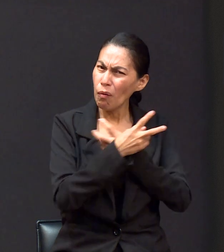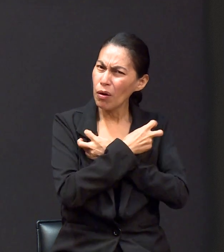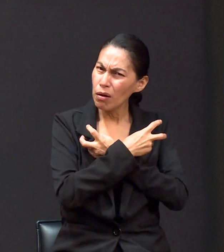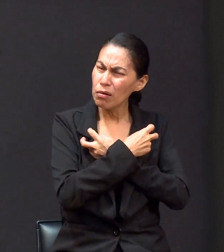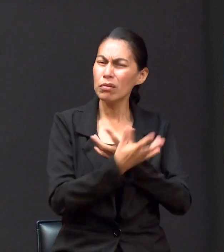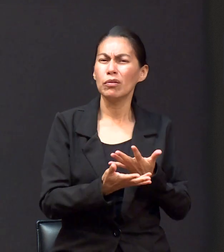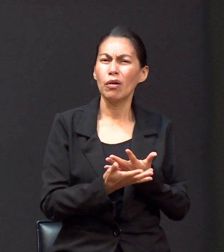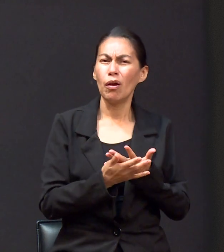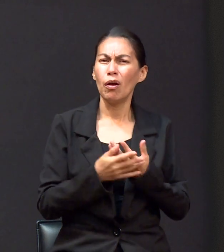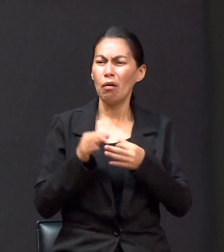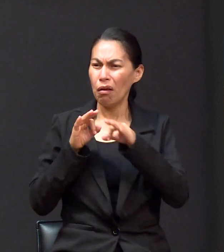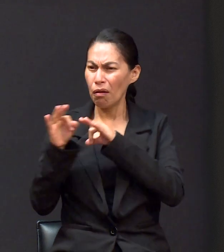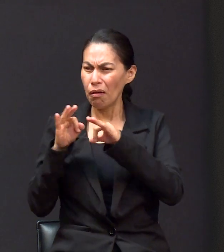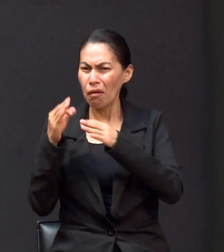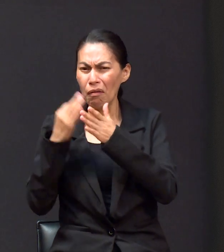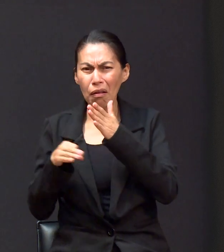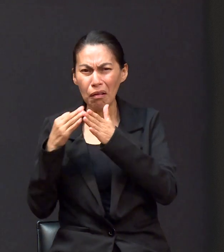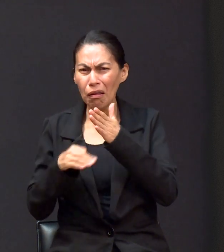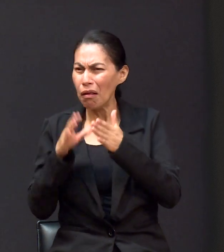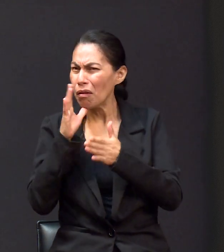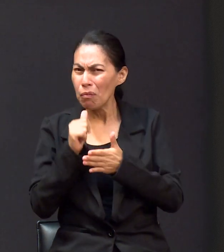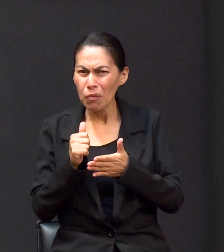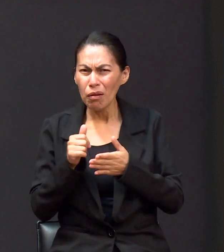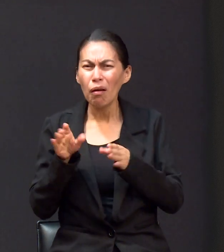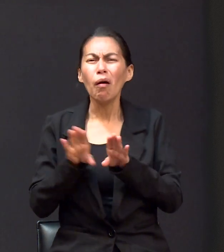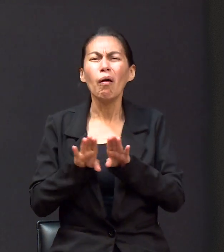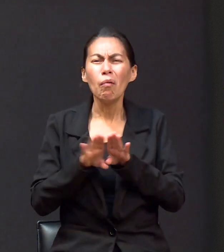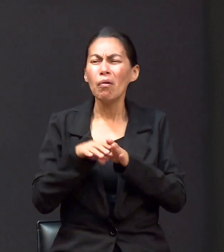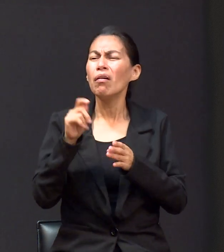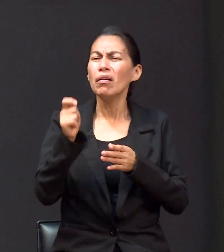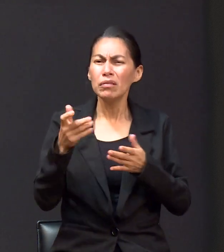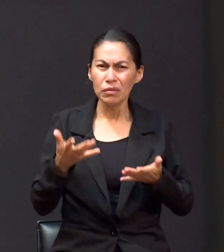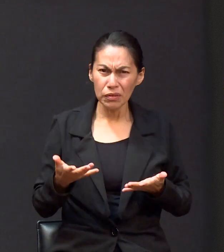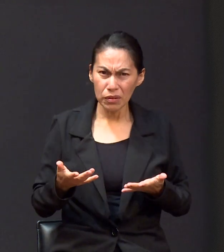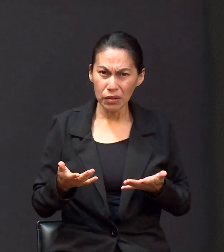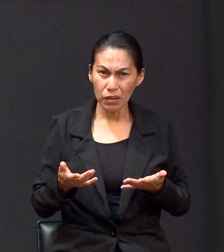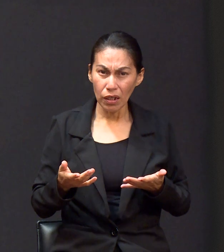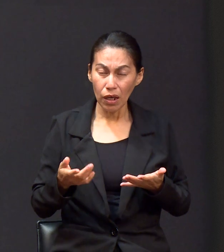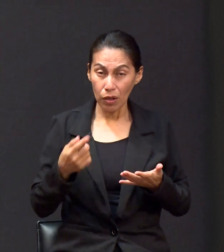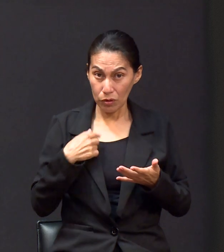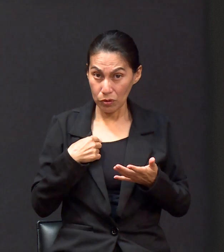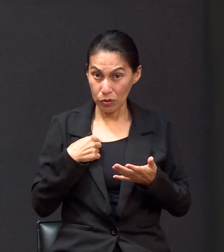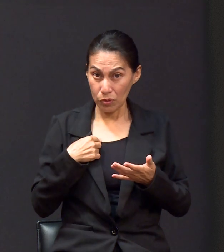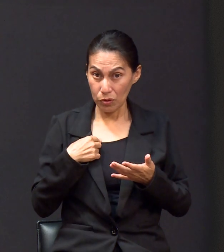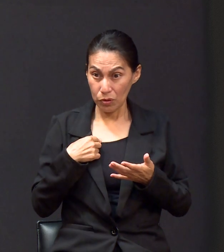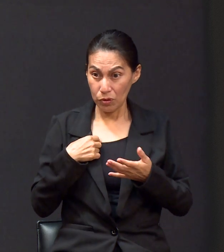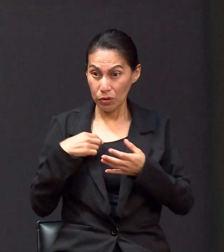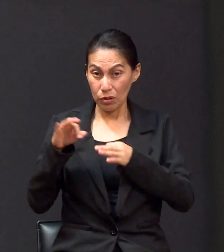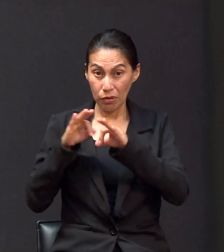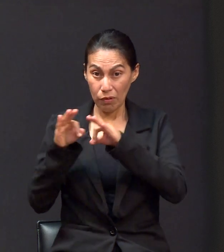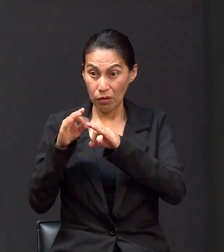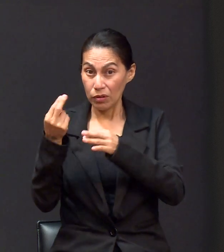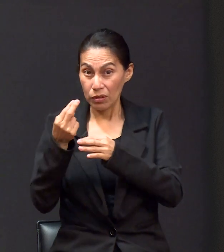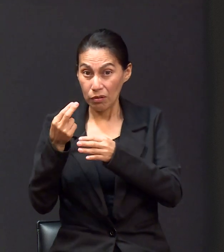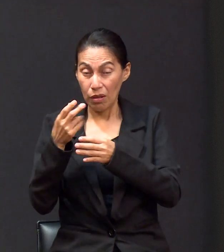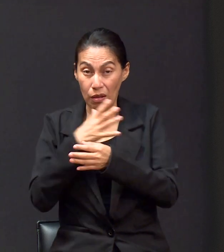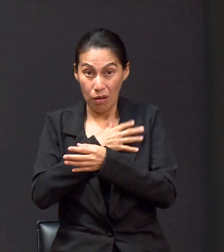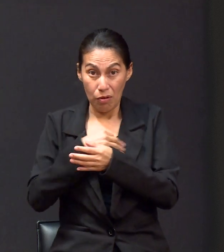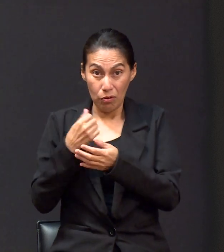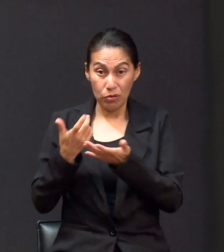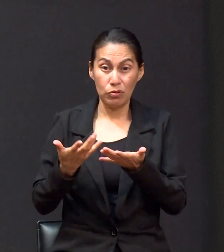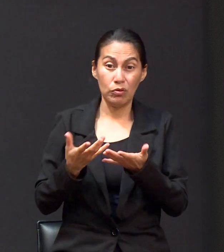Dije, es que yo no puedo faltar a mi trabajo, no puedo, ¿cómo le voy a hacer? Yo dependía de mi dinero para mis